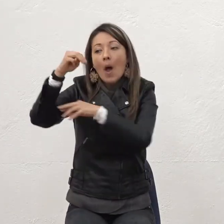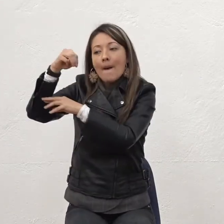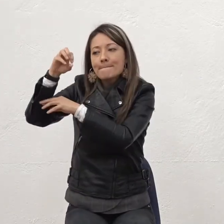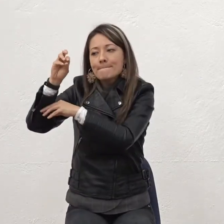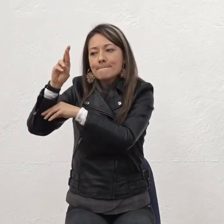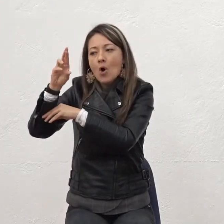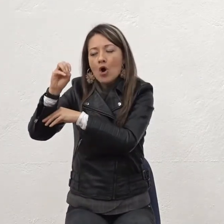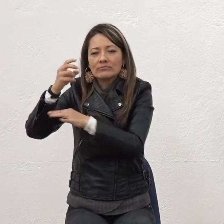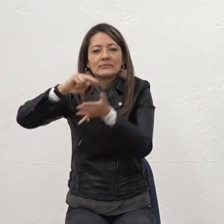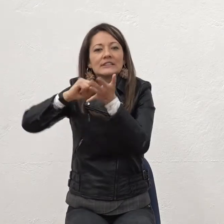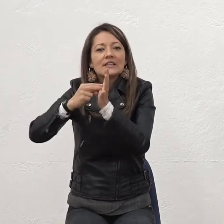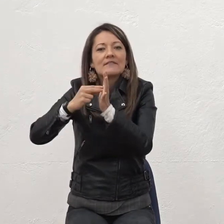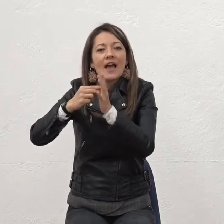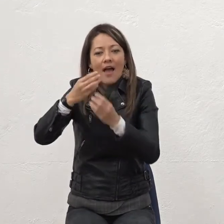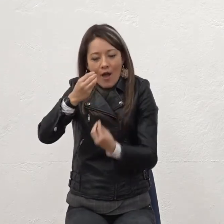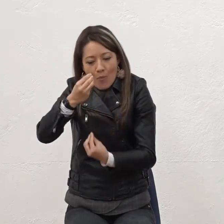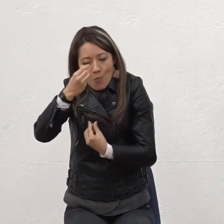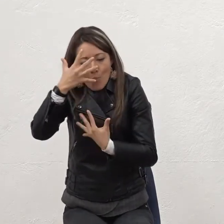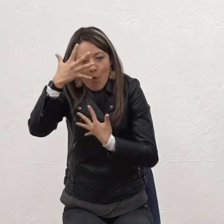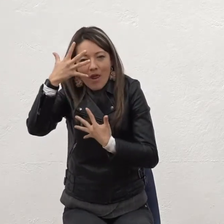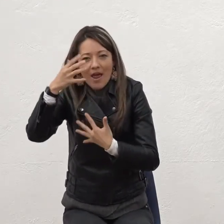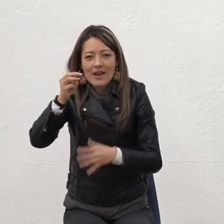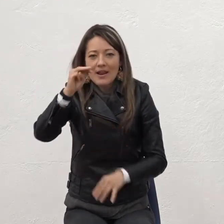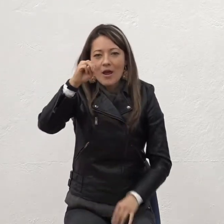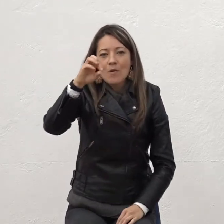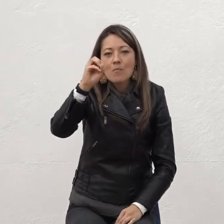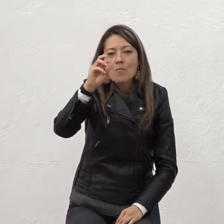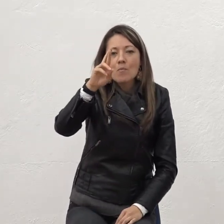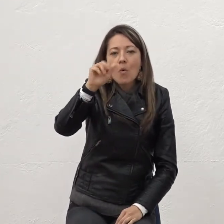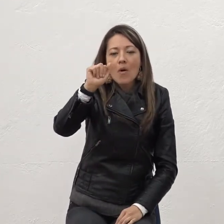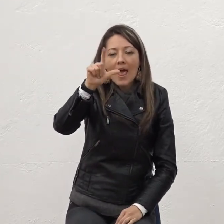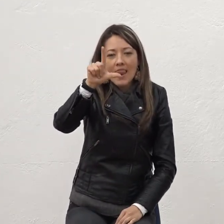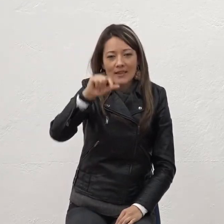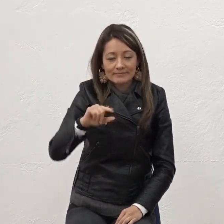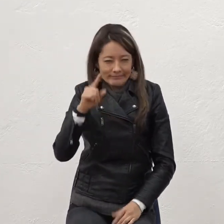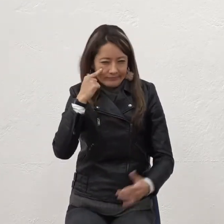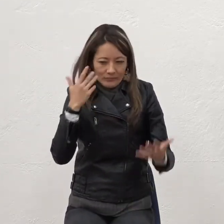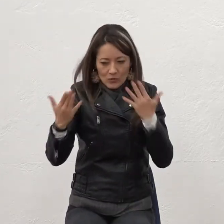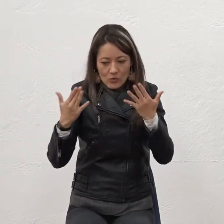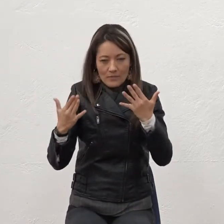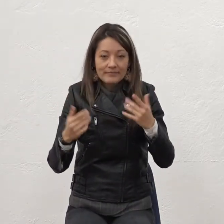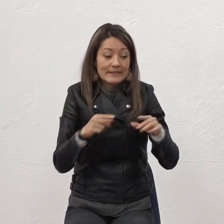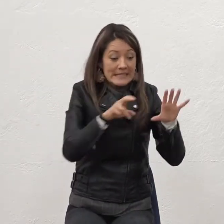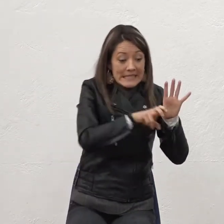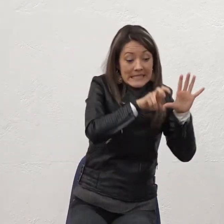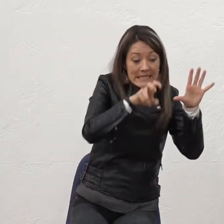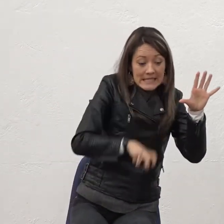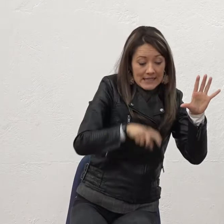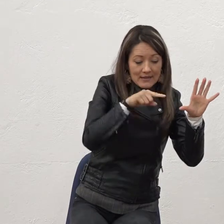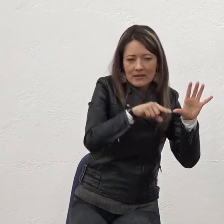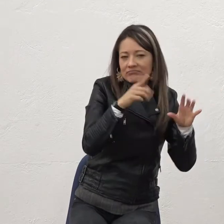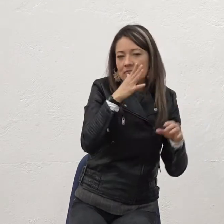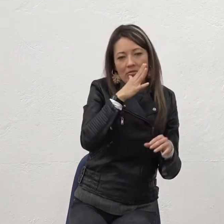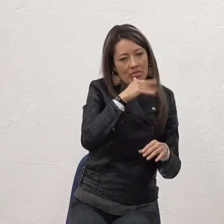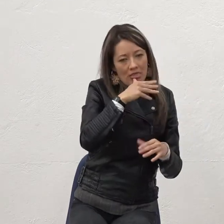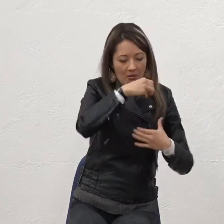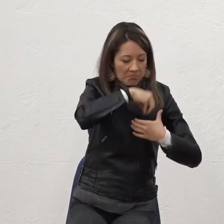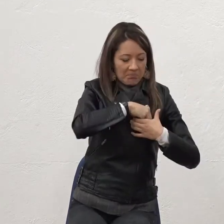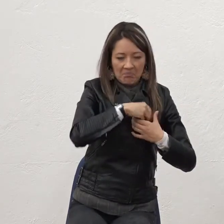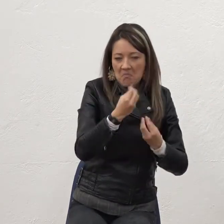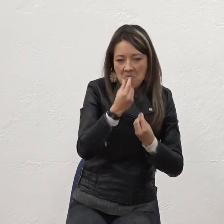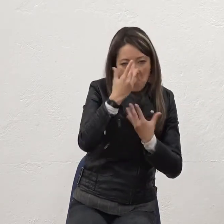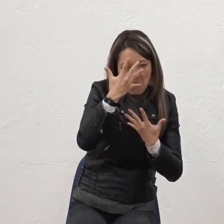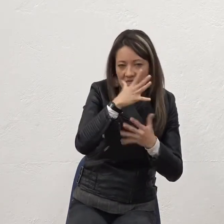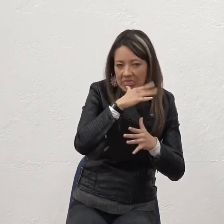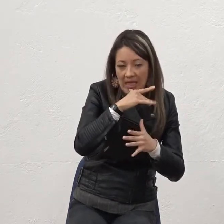moral. ¿Cómo le parece? Un hombre inmoral, un hombre sin principios, se subió